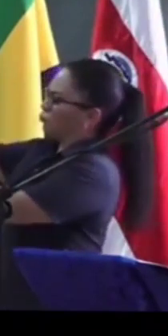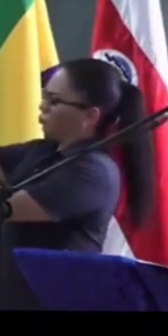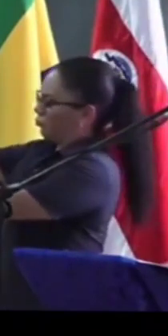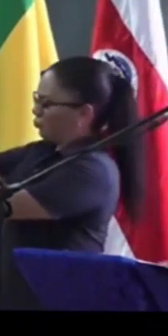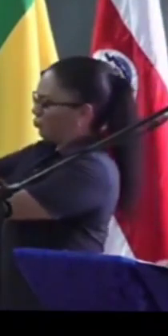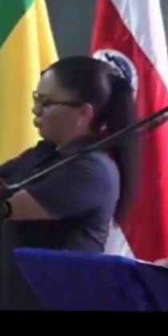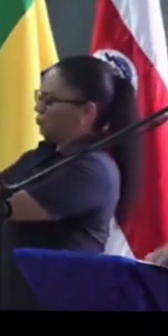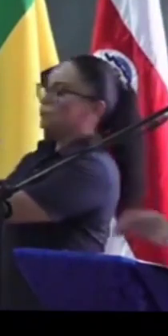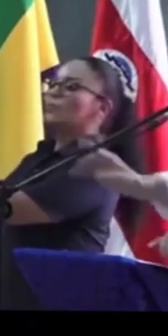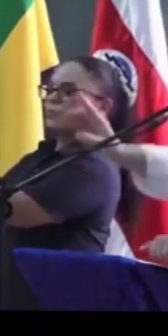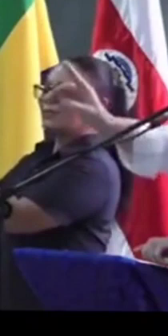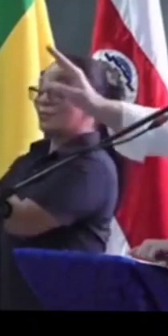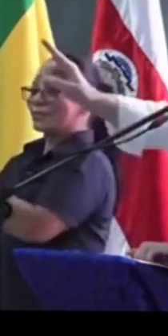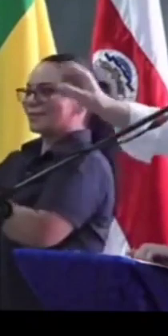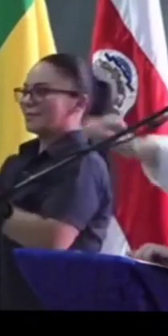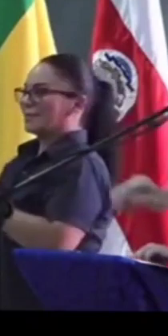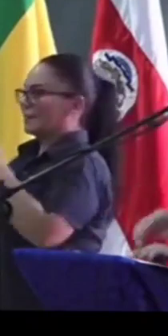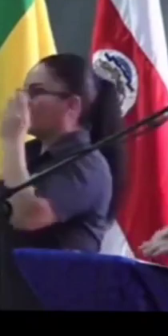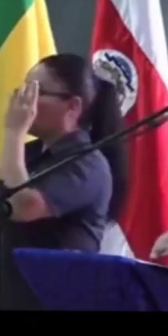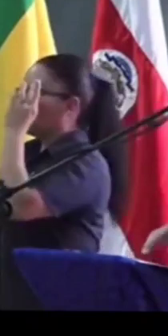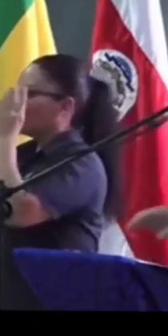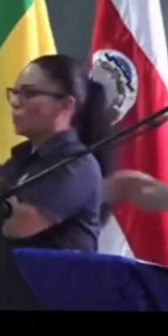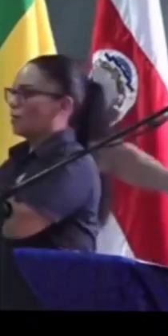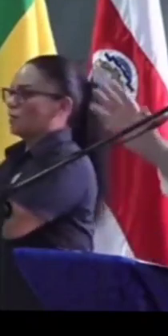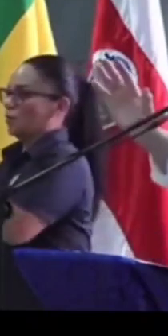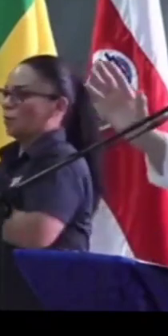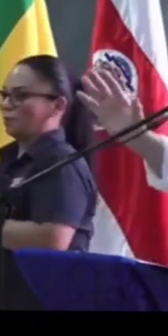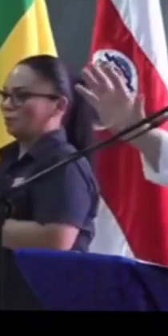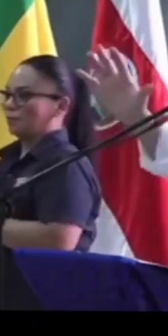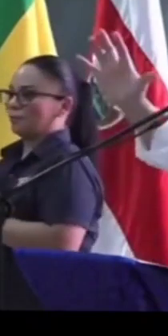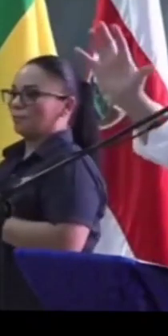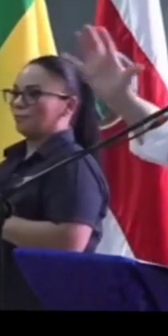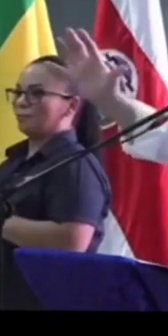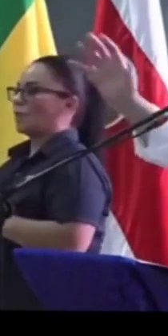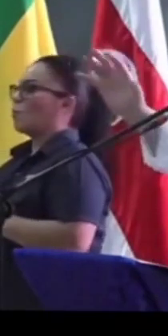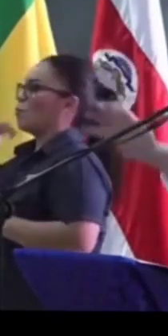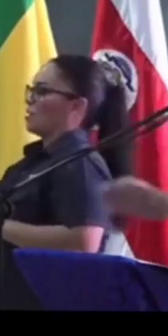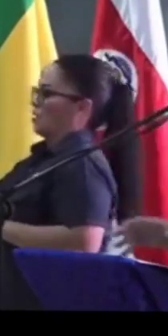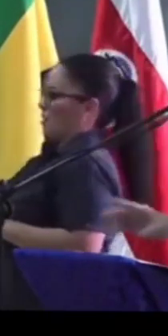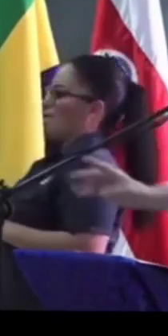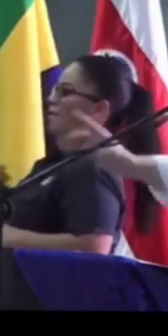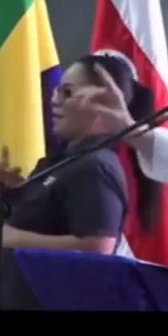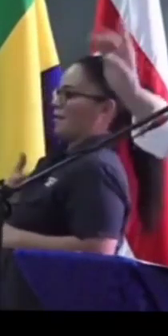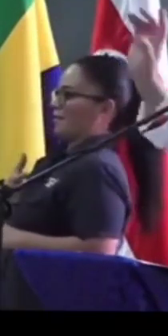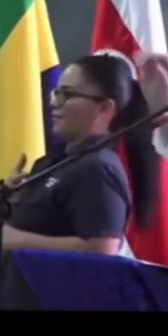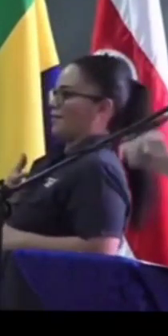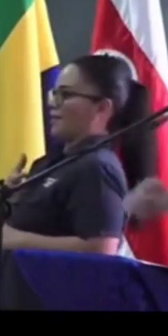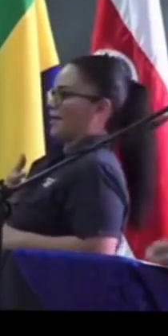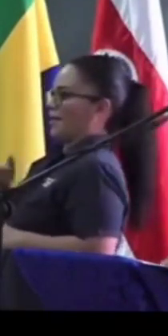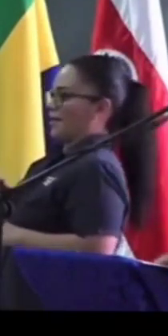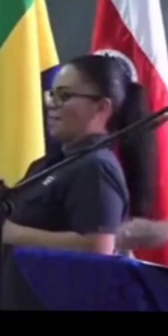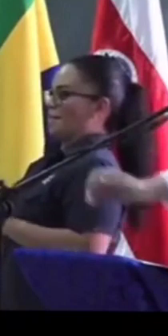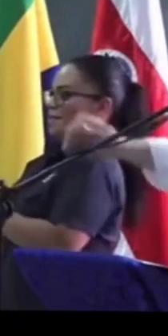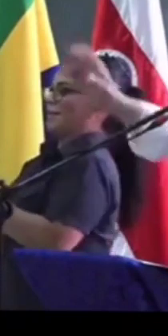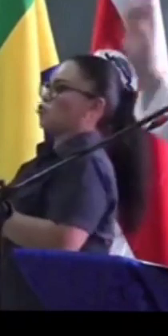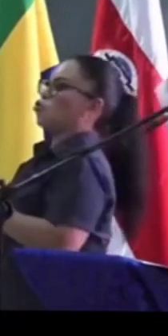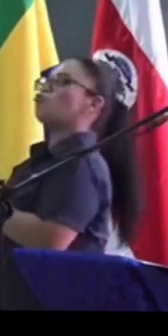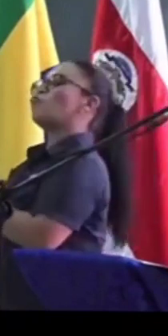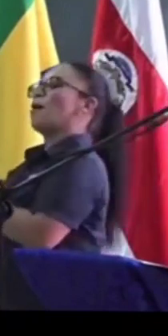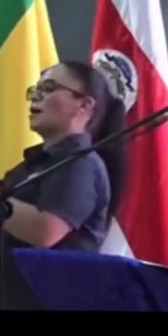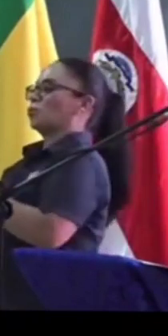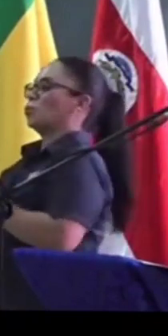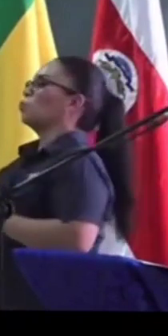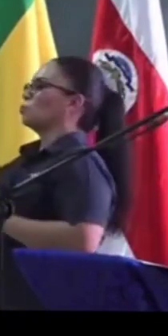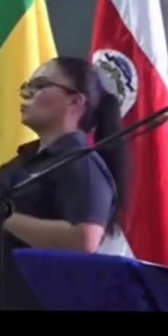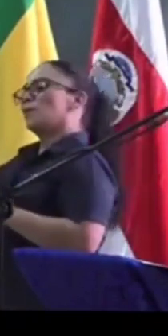cosas no me las pidió porque un alcalde de un pueblo como matina Noruega me dijo